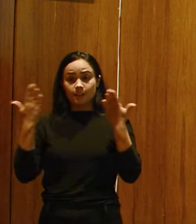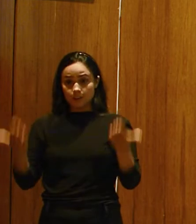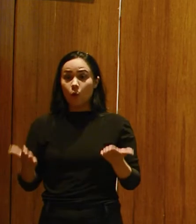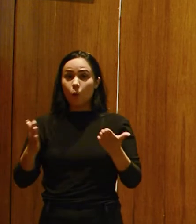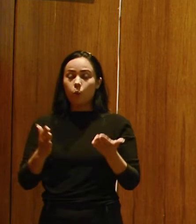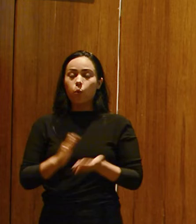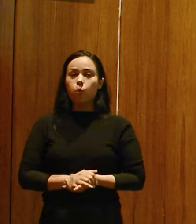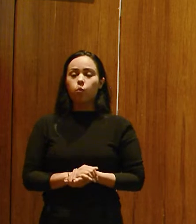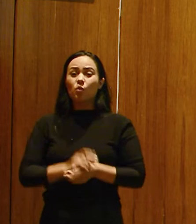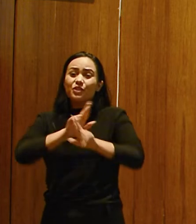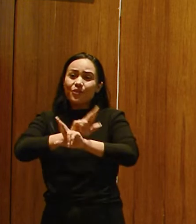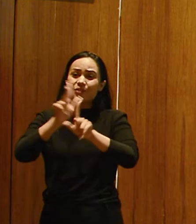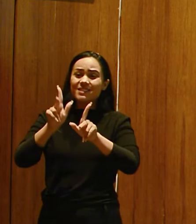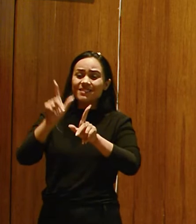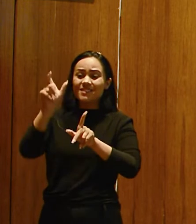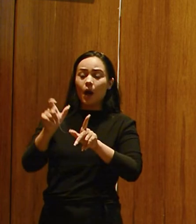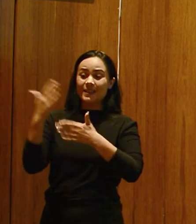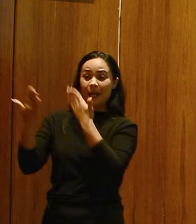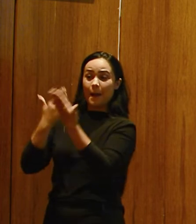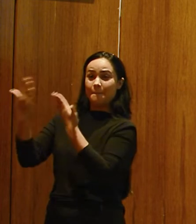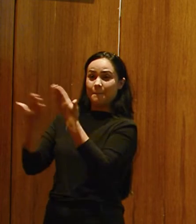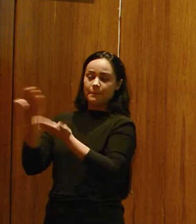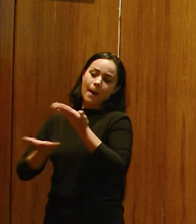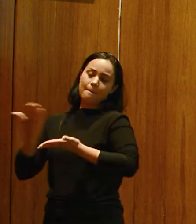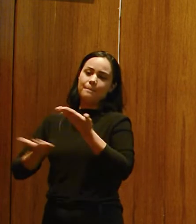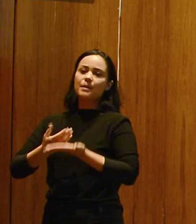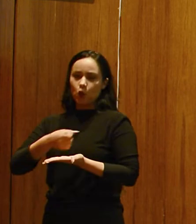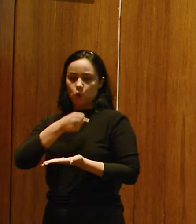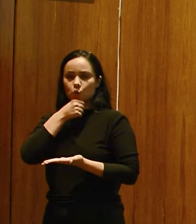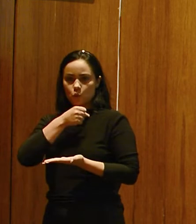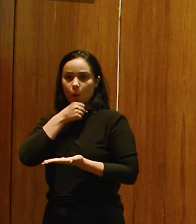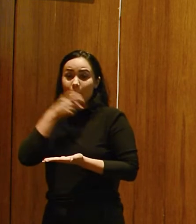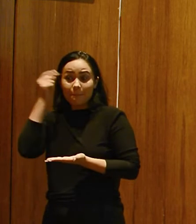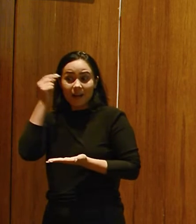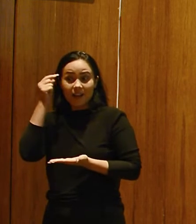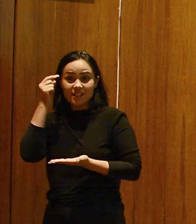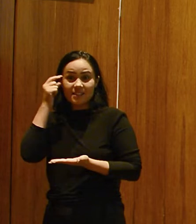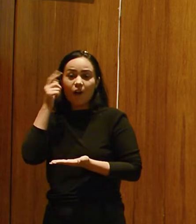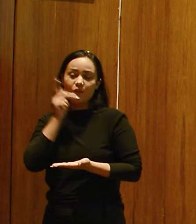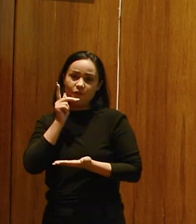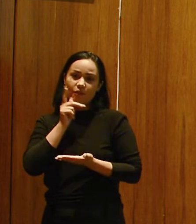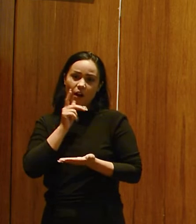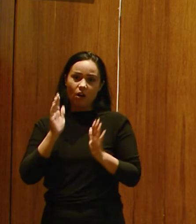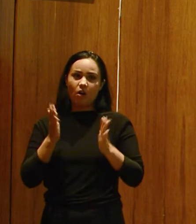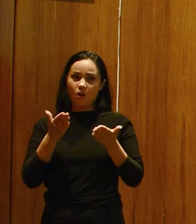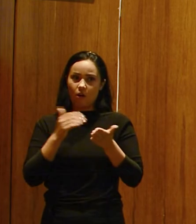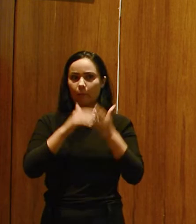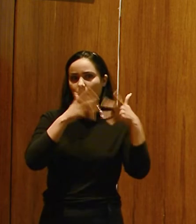Então, qual seria o diferencial da terapia dos idosos, pensando em tudo isso que nós falamos até